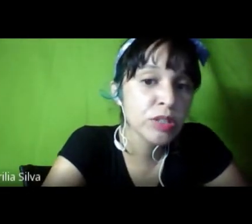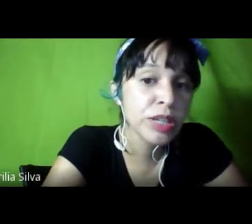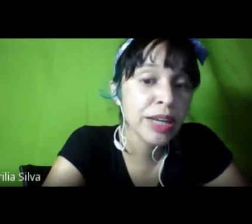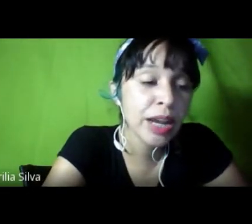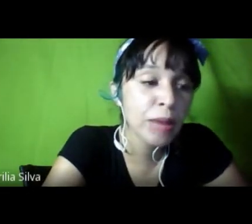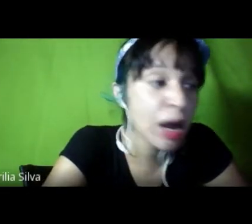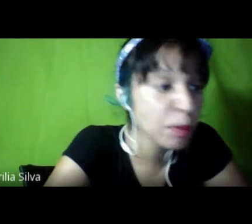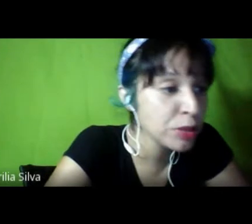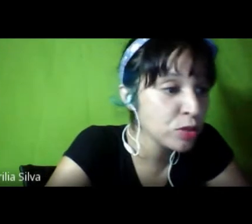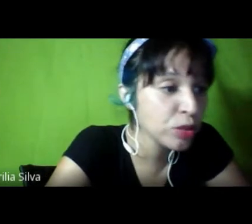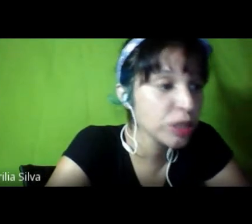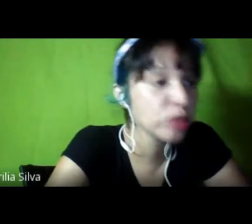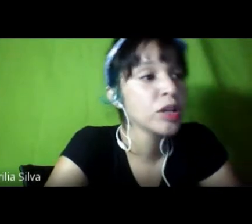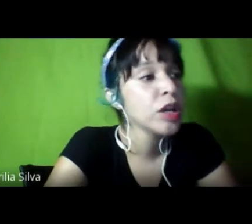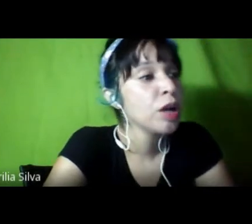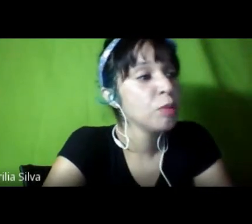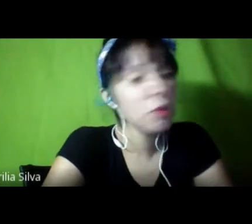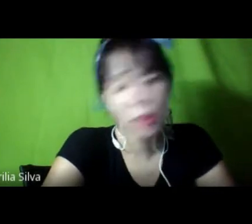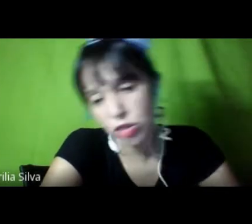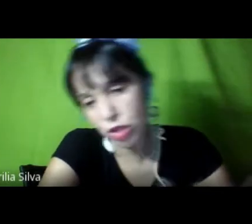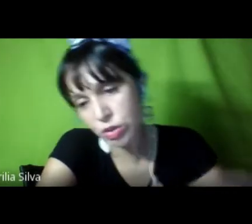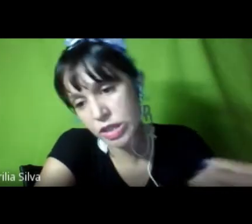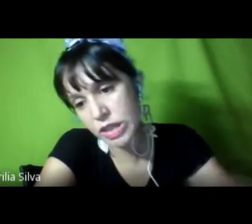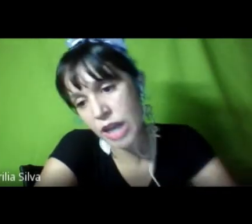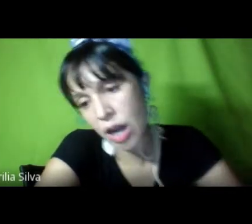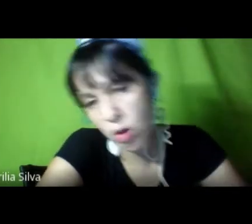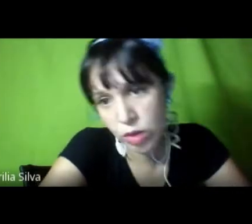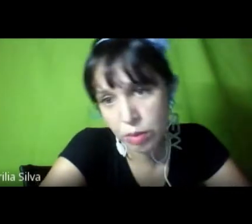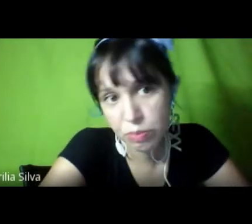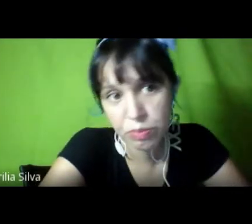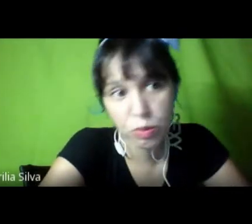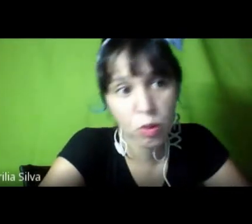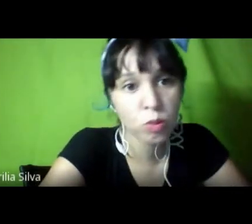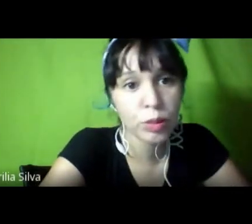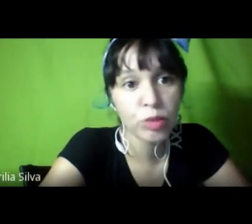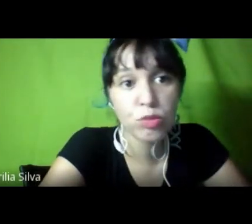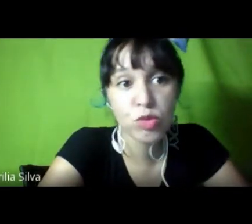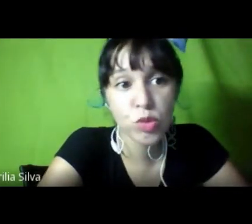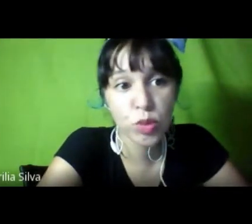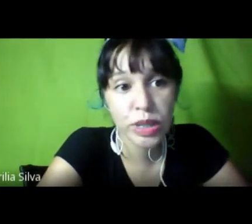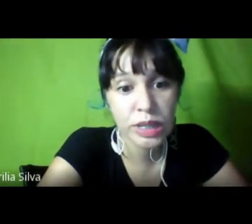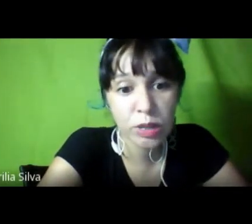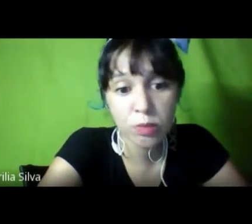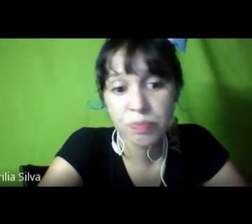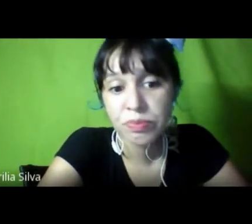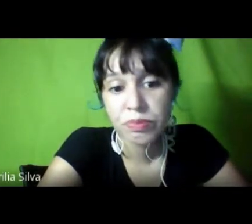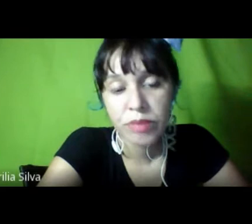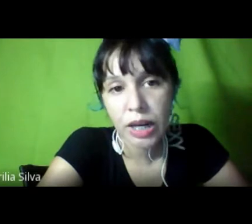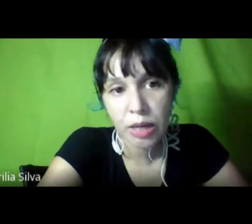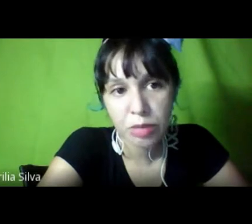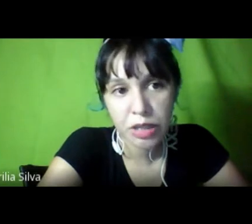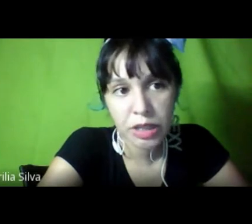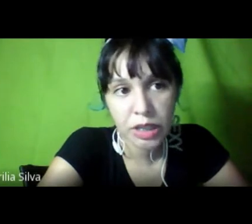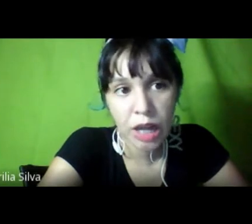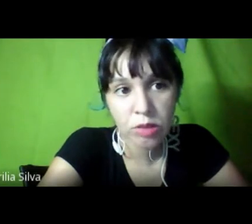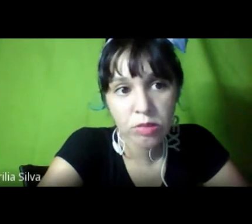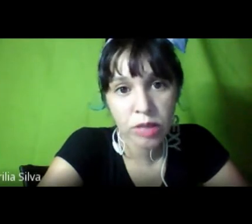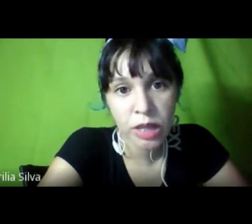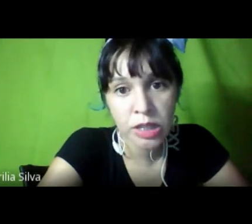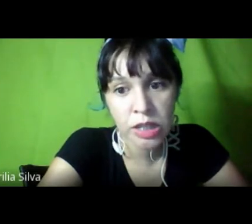no texto, né, que acaba aprisionando. Por medo de acontecer algo, né, com medo do desconhecido, acaba